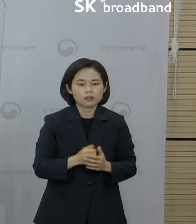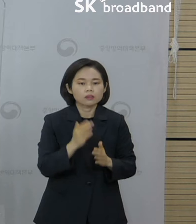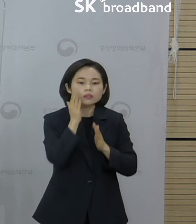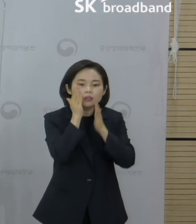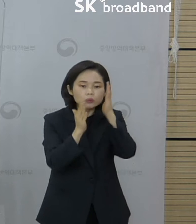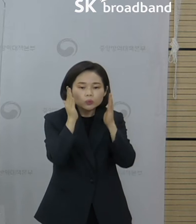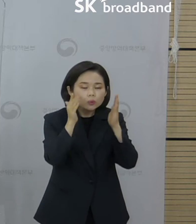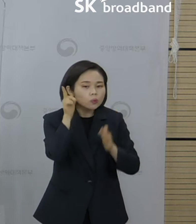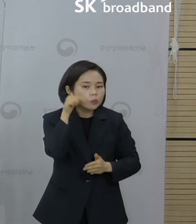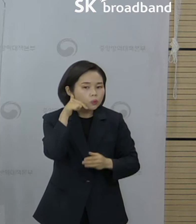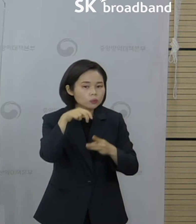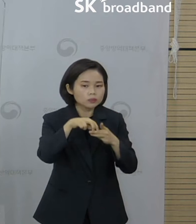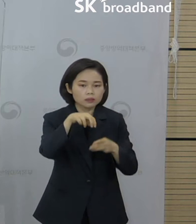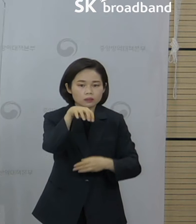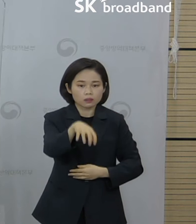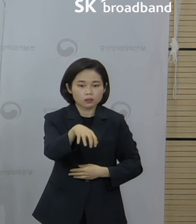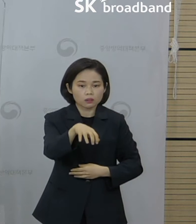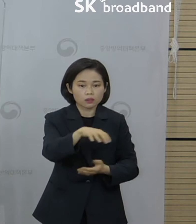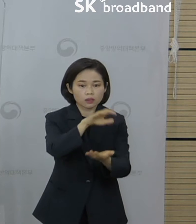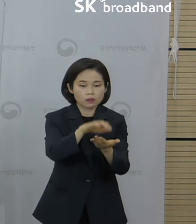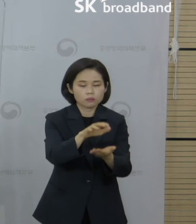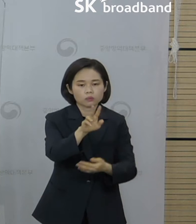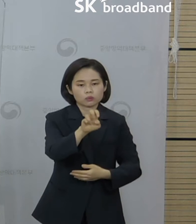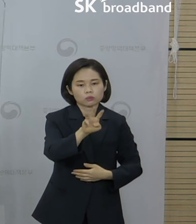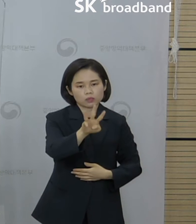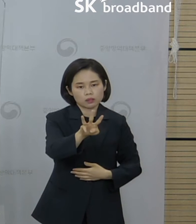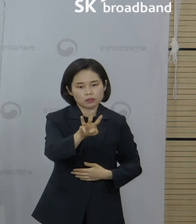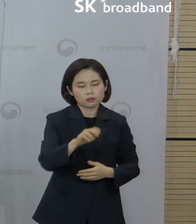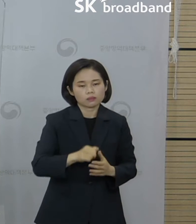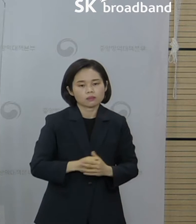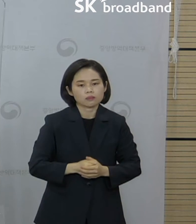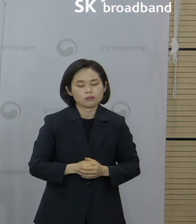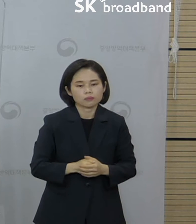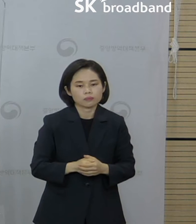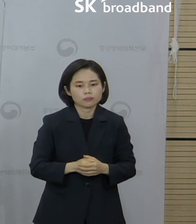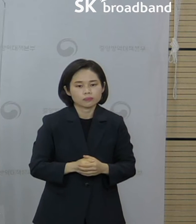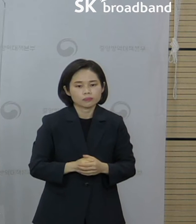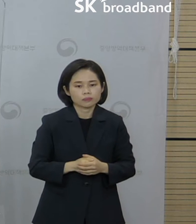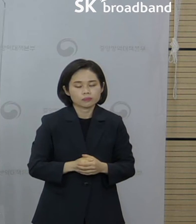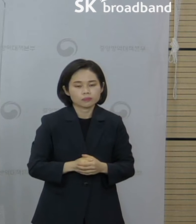서초구 텔레마케팅과 관련해서 총 23명의 확진자가 발견되었습니다.